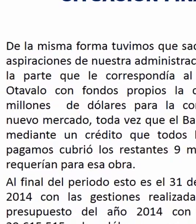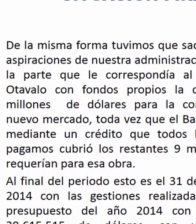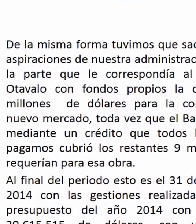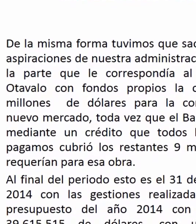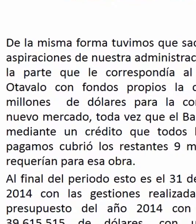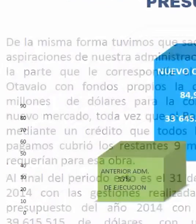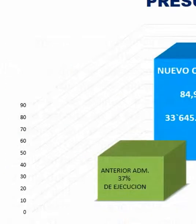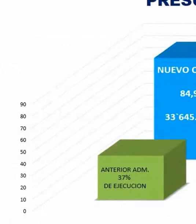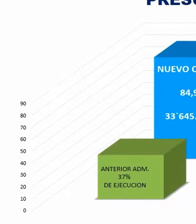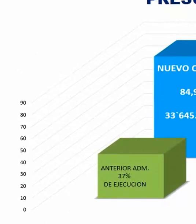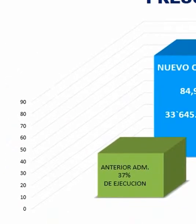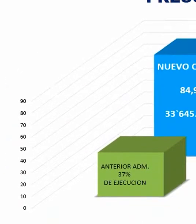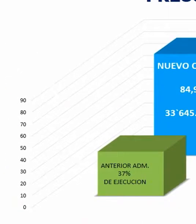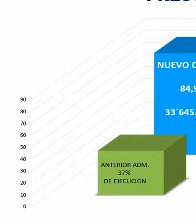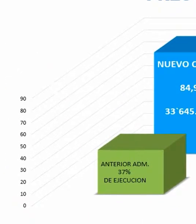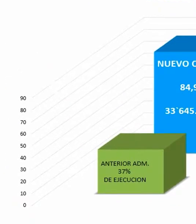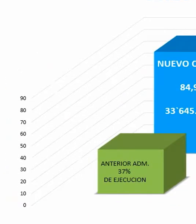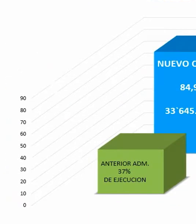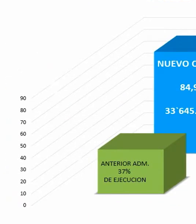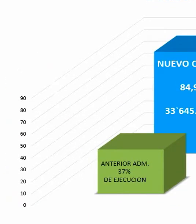pagamos, cubrió los restantes